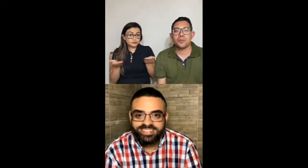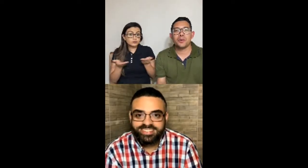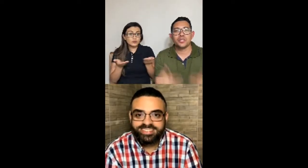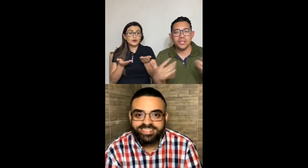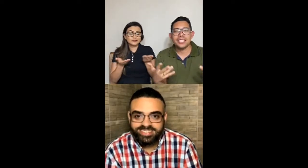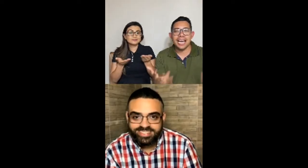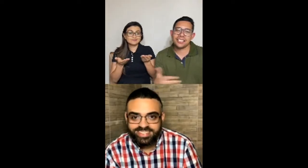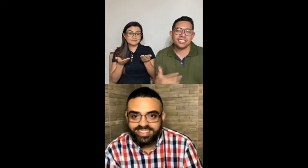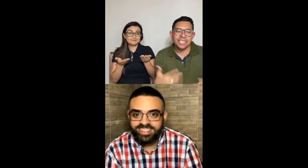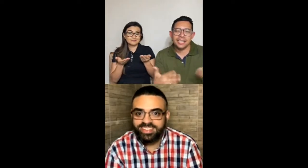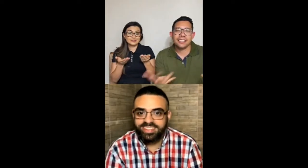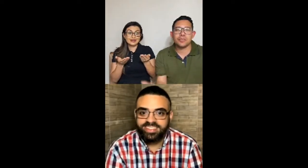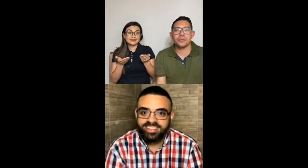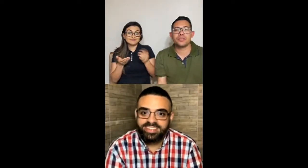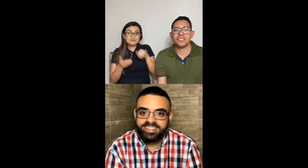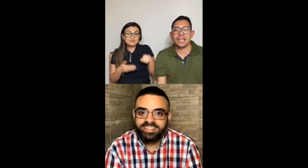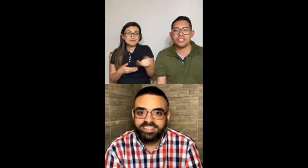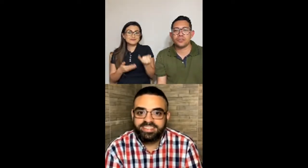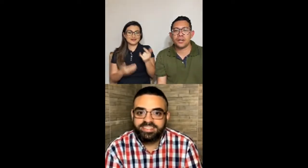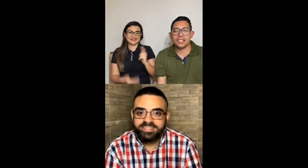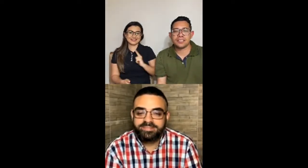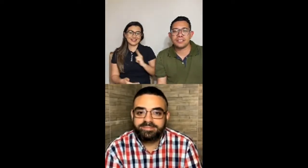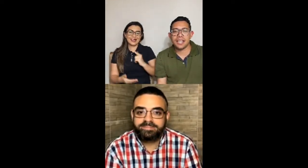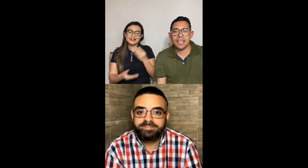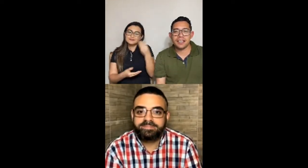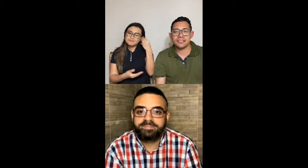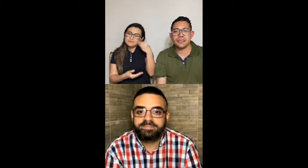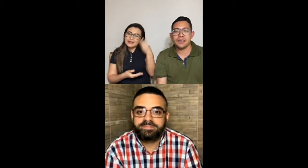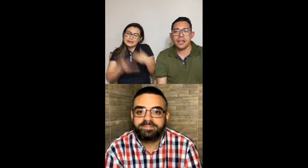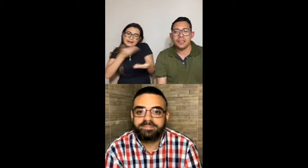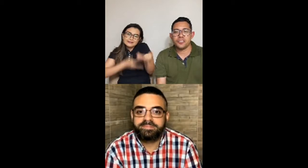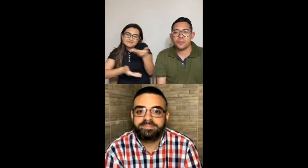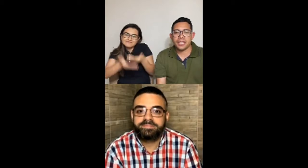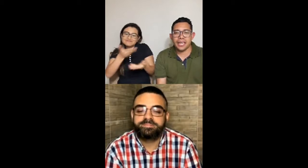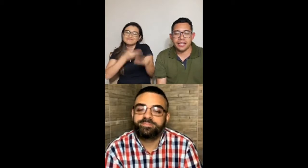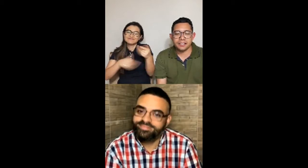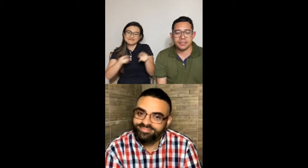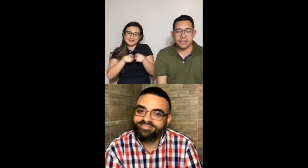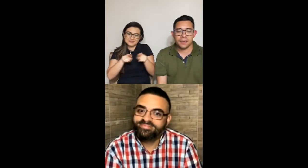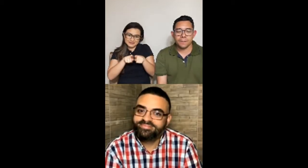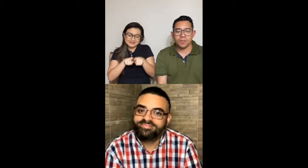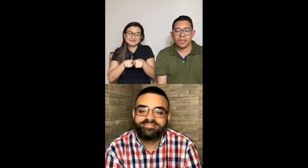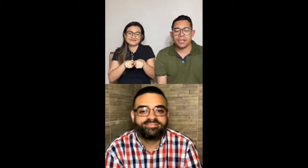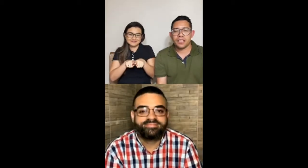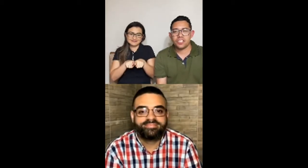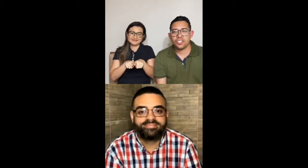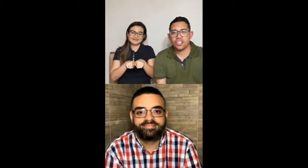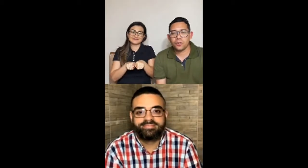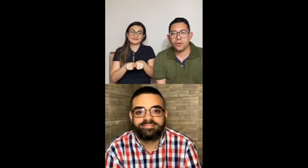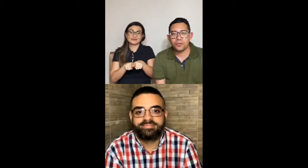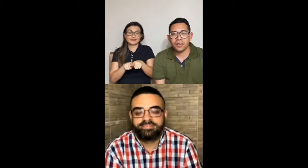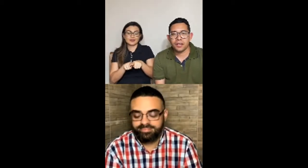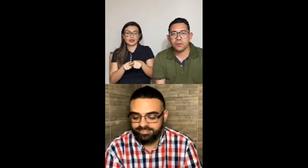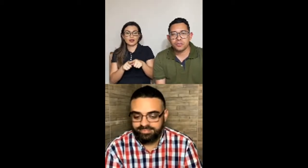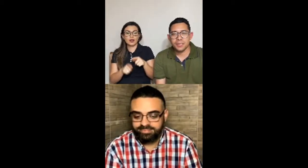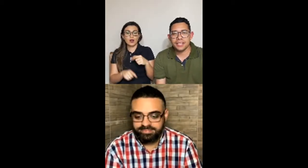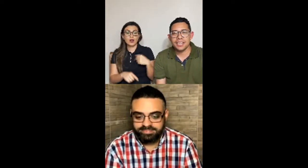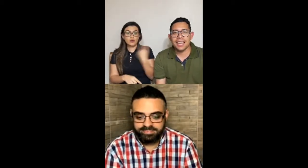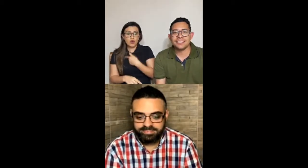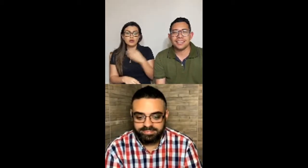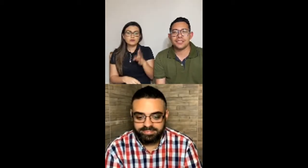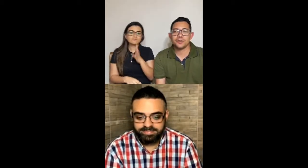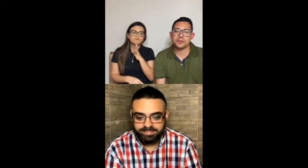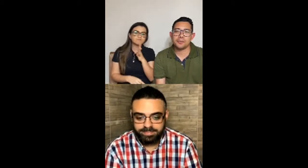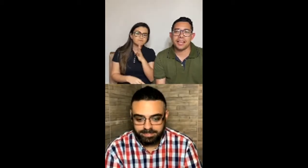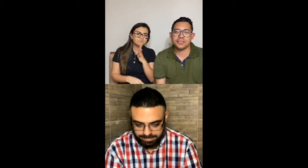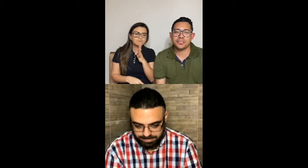essa oportunidade. A gente tá tendo essa oportunidade de trocar essas ideias e experiências aí. A gente chegou a ver alguns materiais,